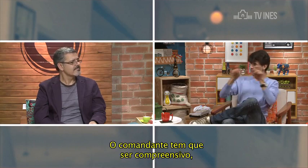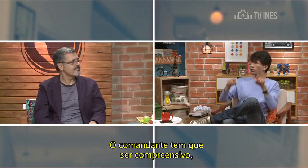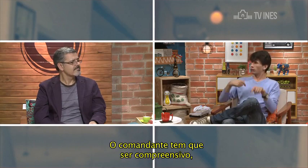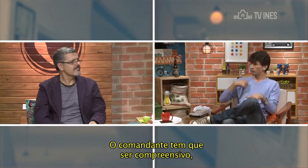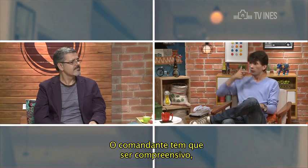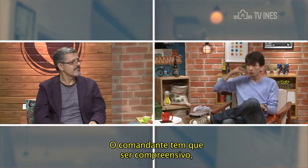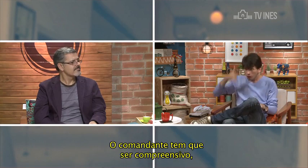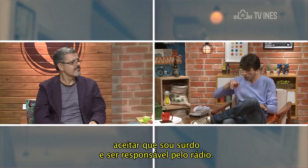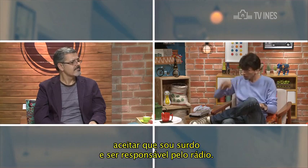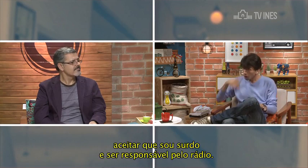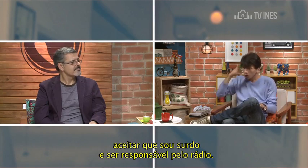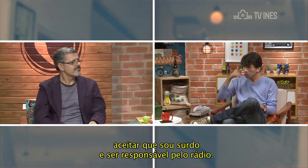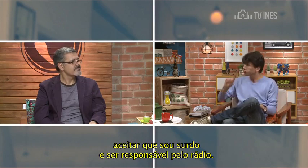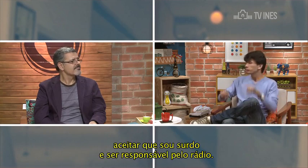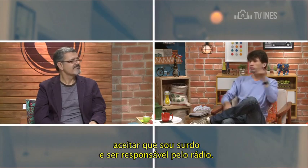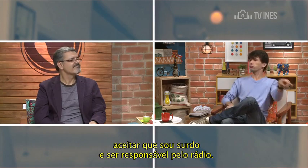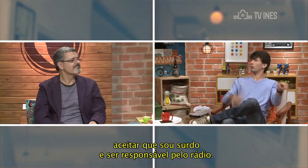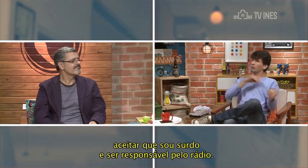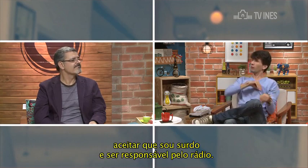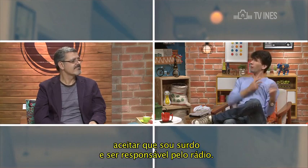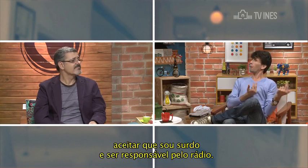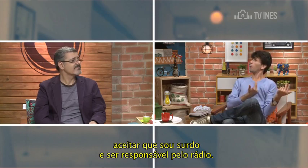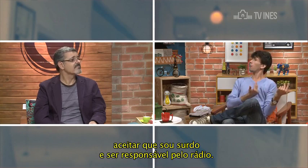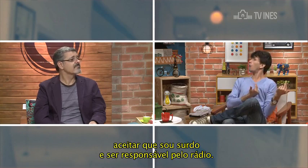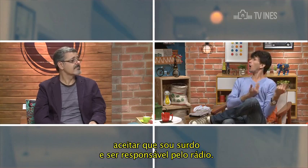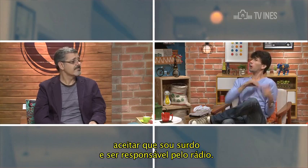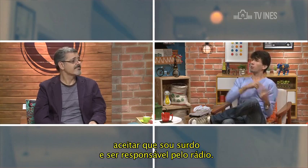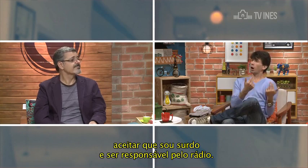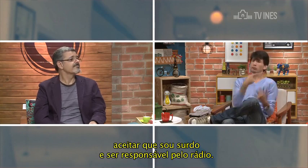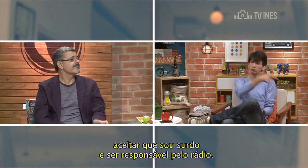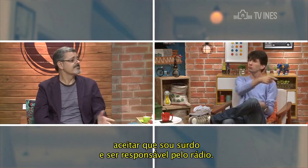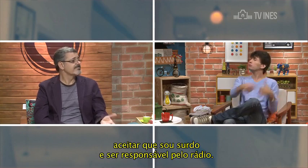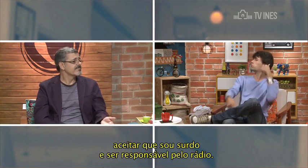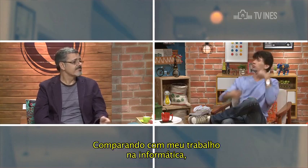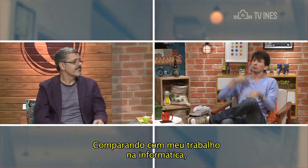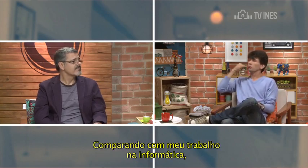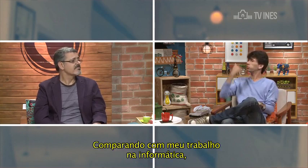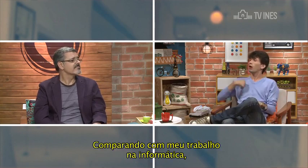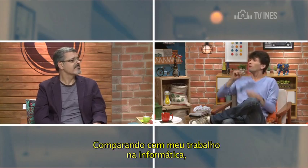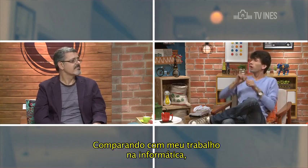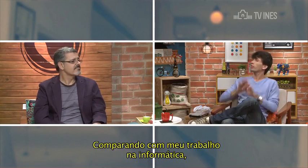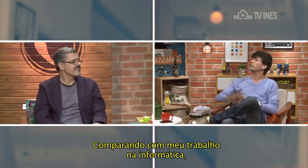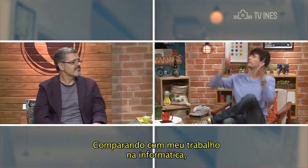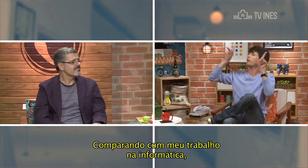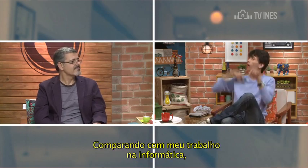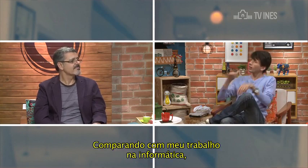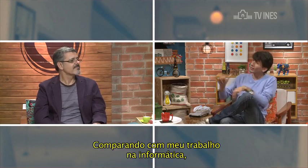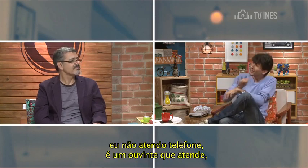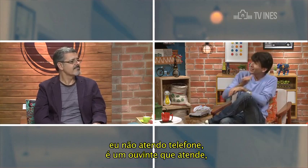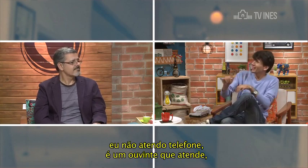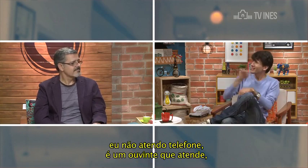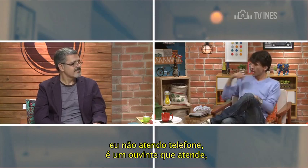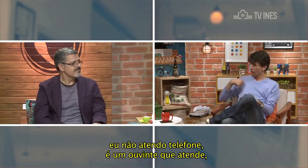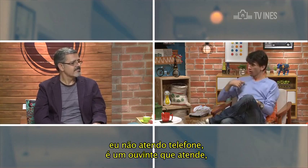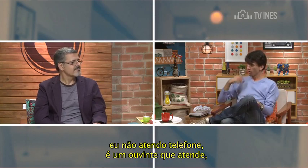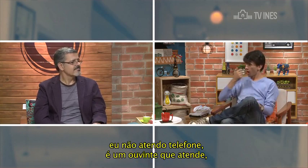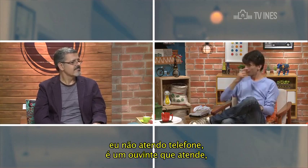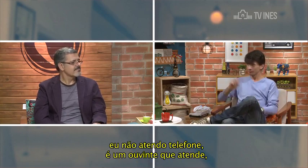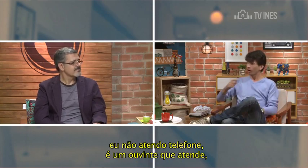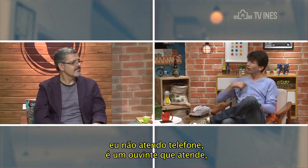compreensivo e aceitar que sou surdo e esse responsável pelo rádio comparando com o meu trabalho na informática eu não atendo o telefone é um